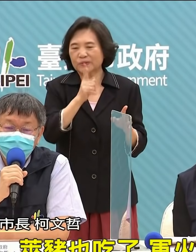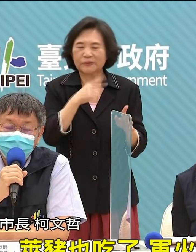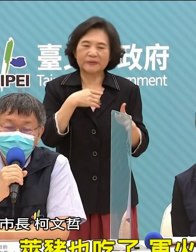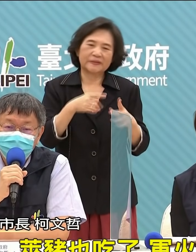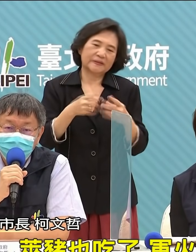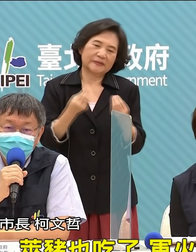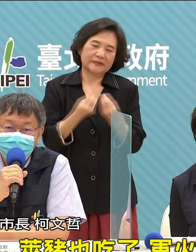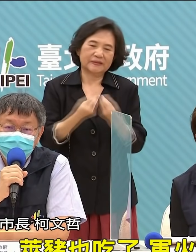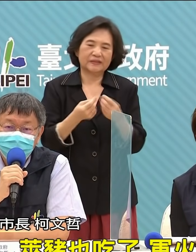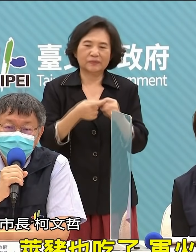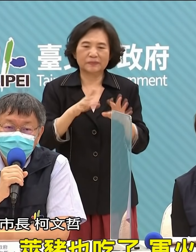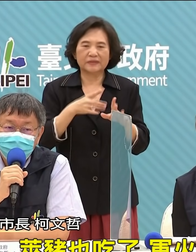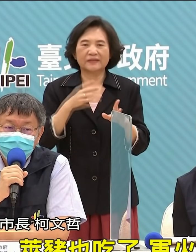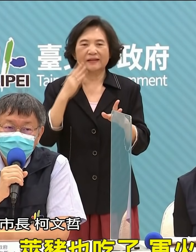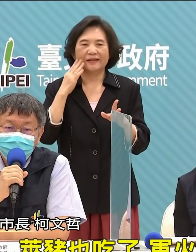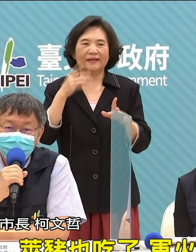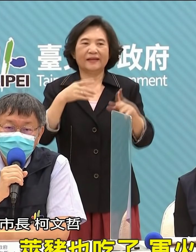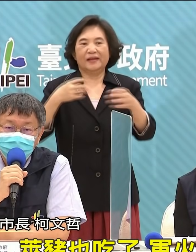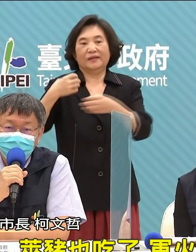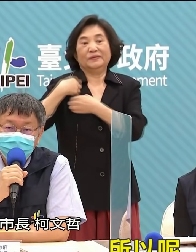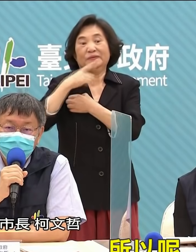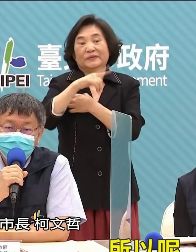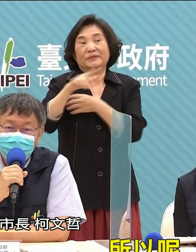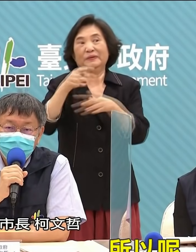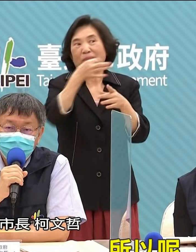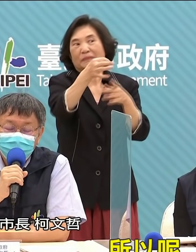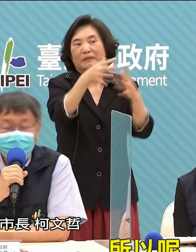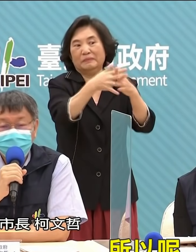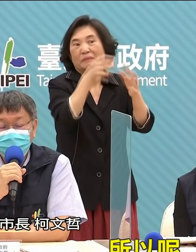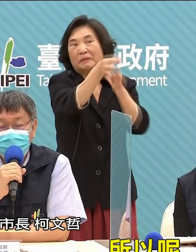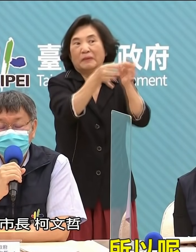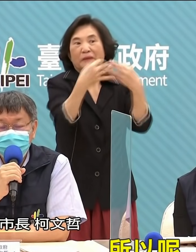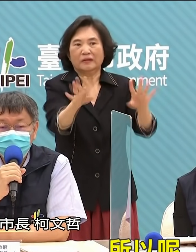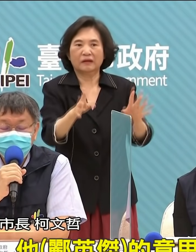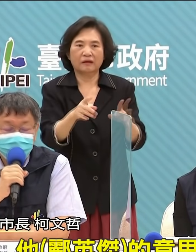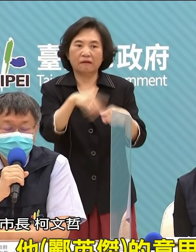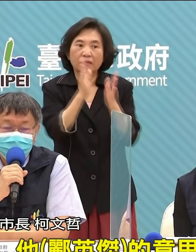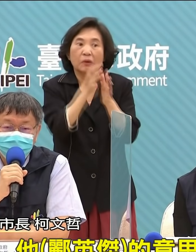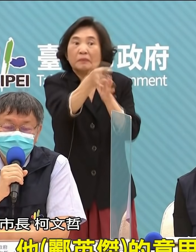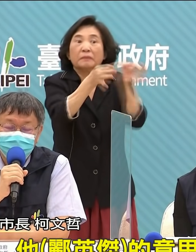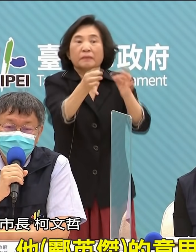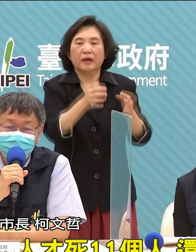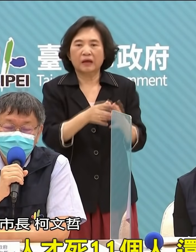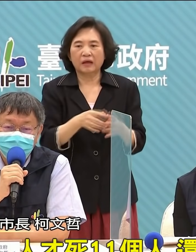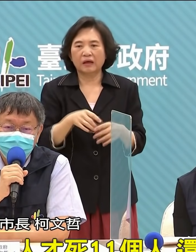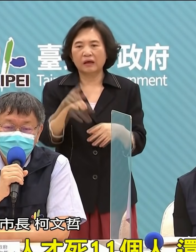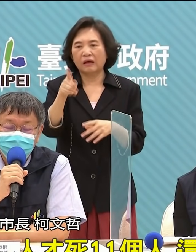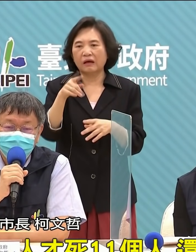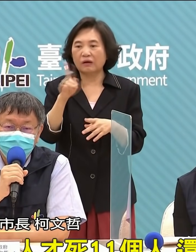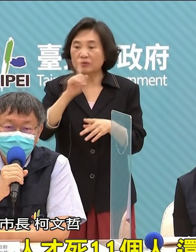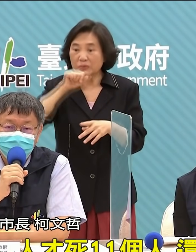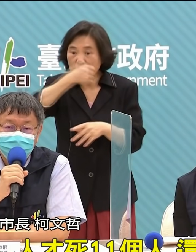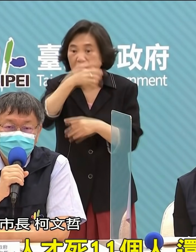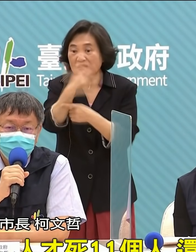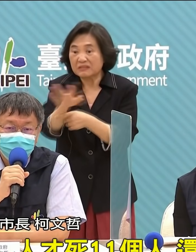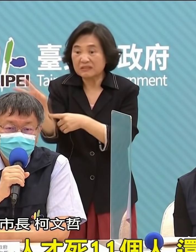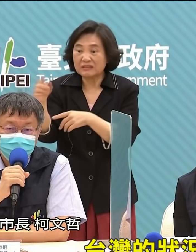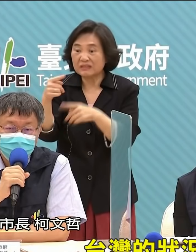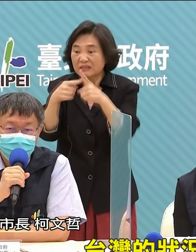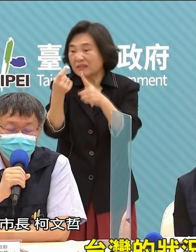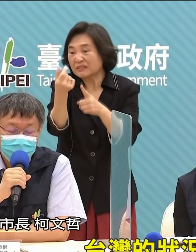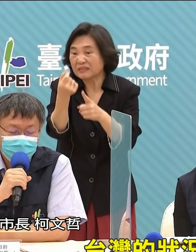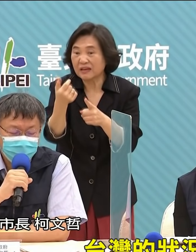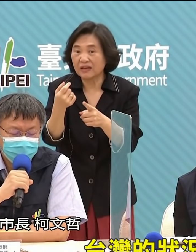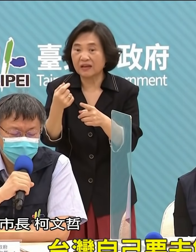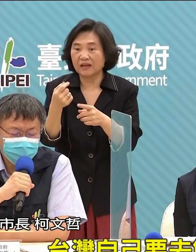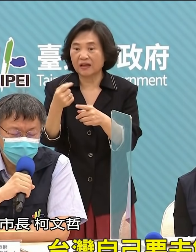了，军火也买了，那所以他的意思就是说，你们才11个人呢，还不算多啊。台湾的状